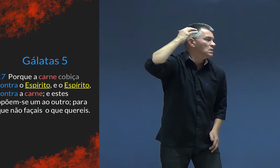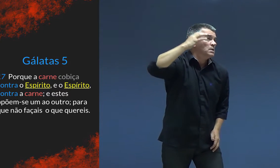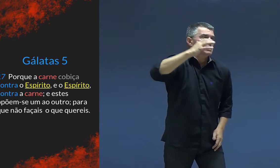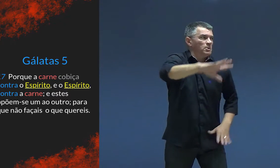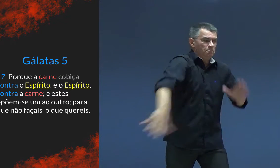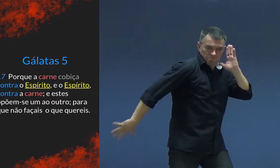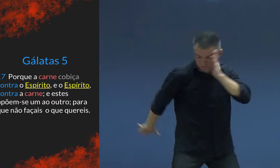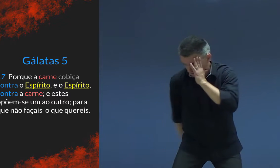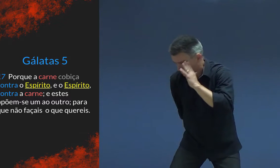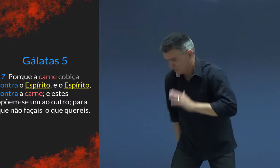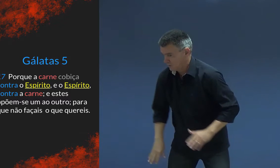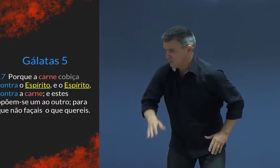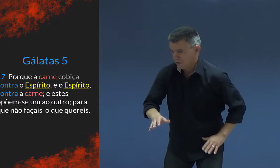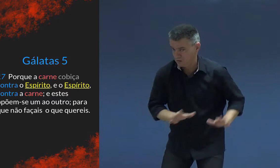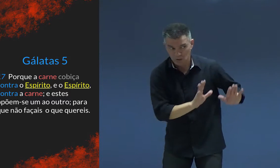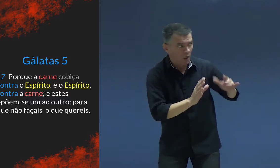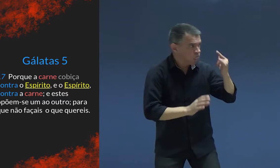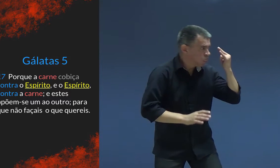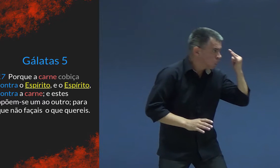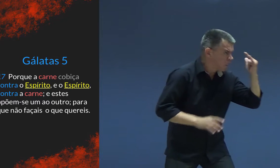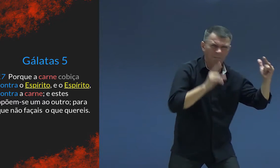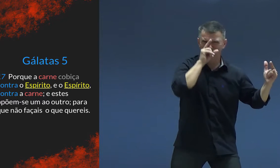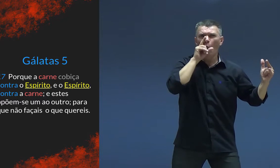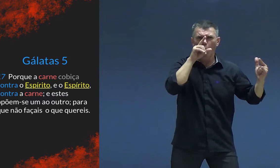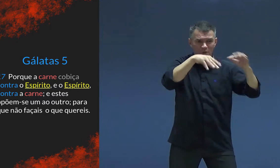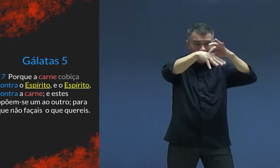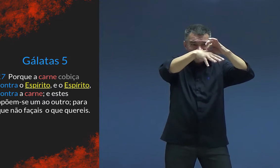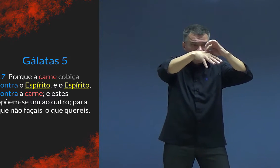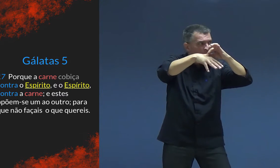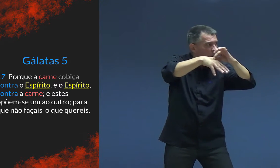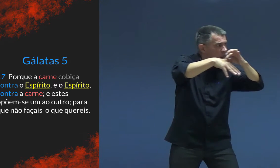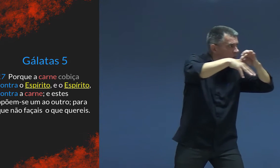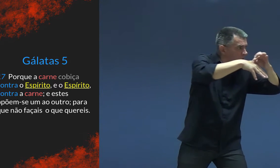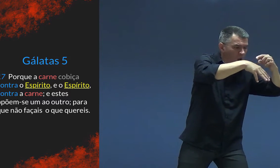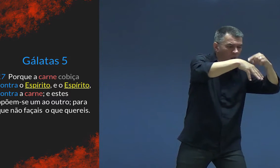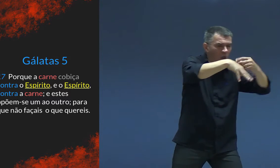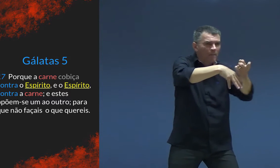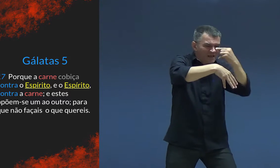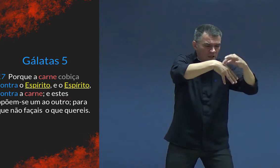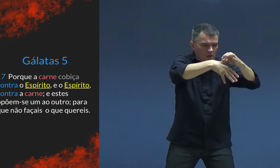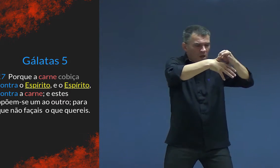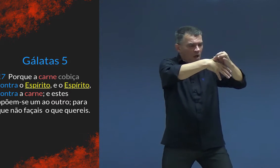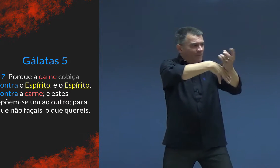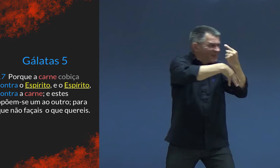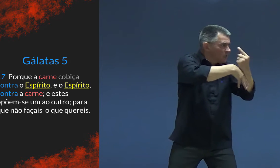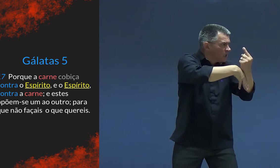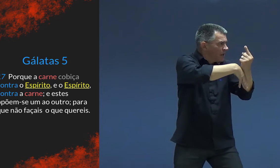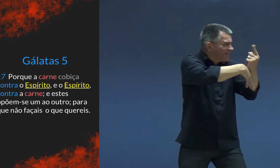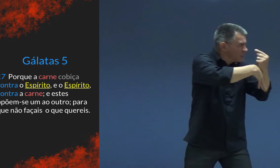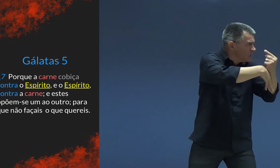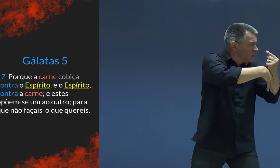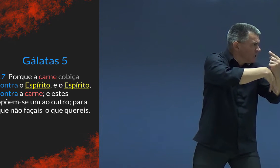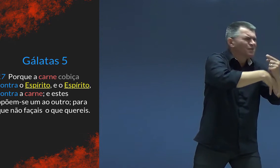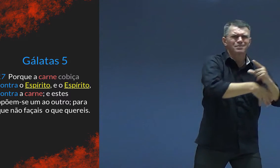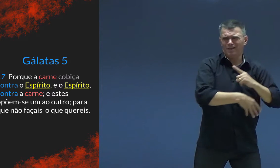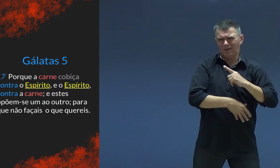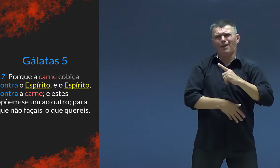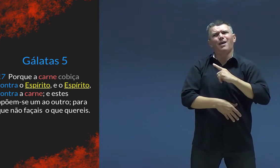desculpa, opa, não, deixa eu olhar pra cá, não posso. São coisas da carne, parece que a carne quer mandar em mim, não, olha ali,